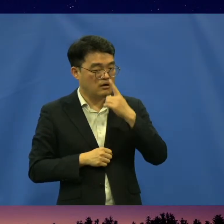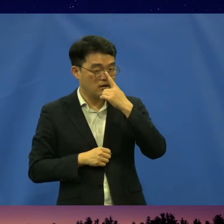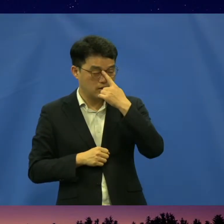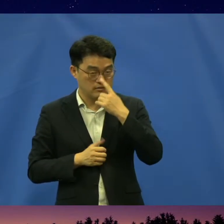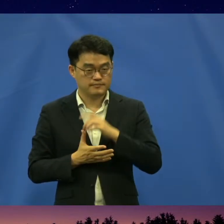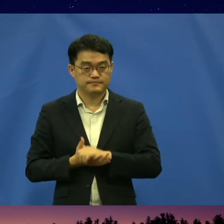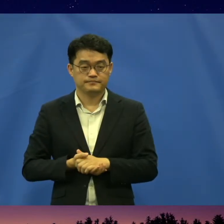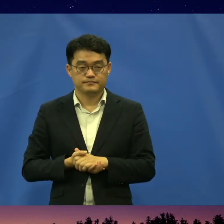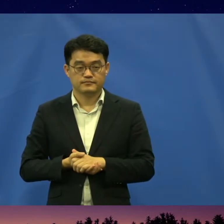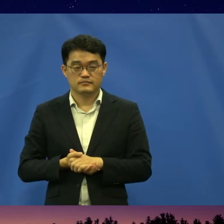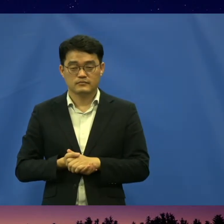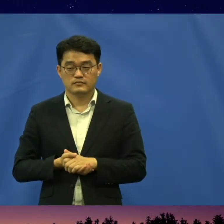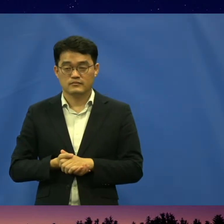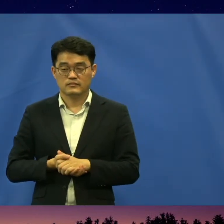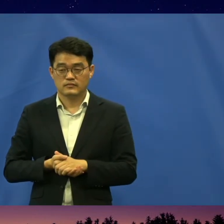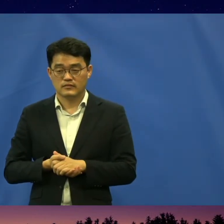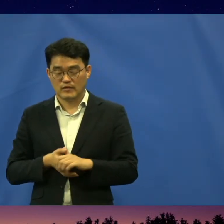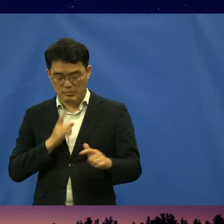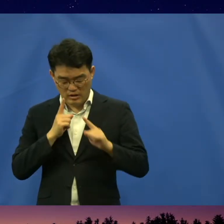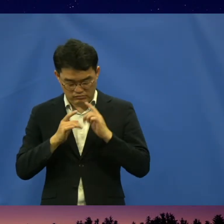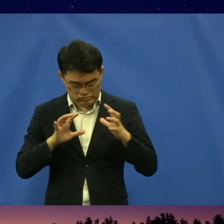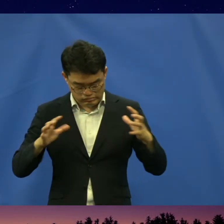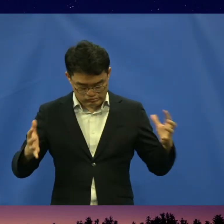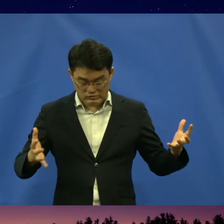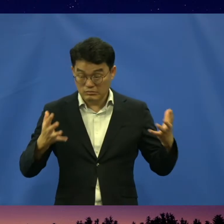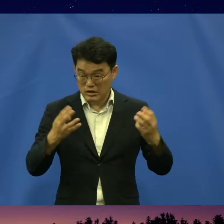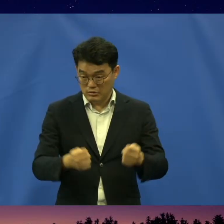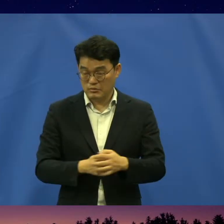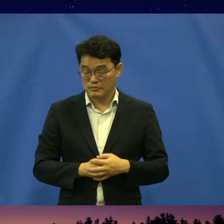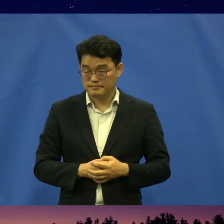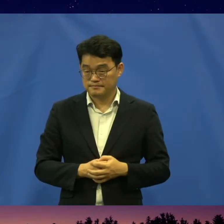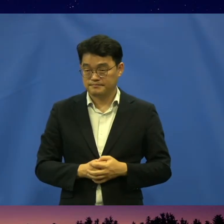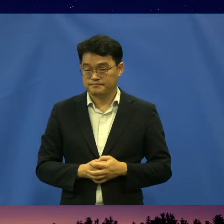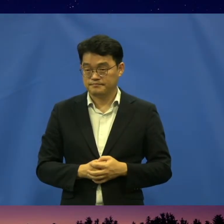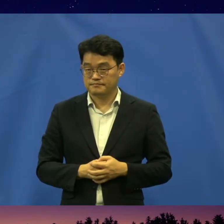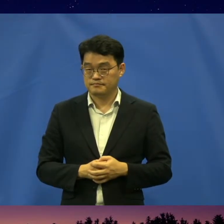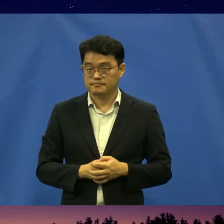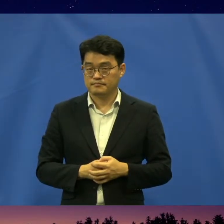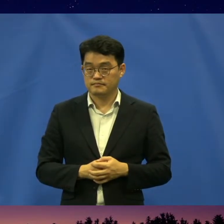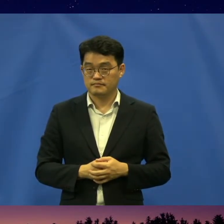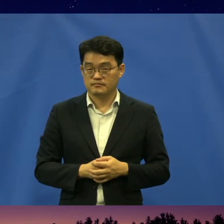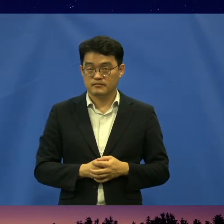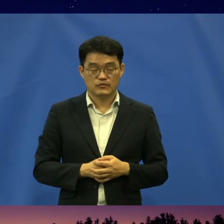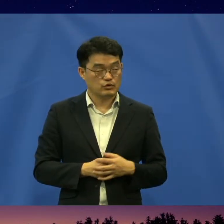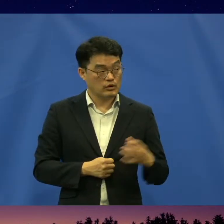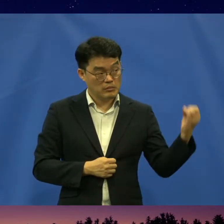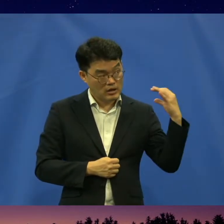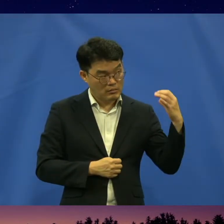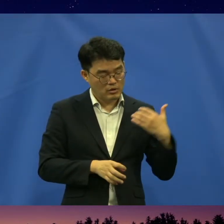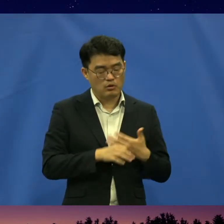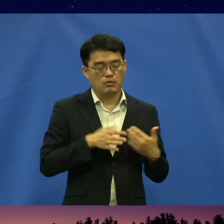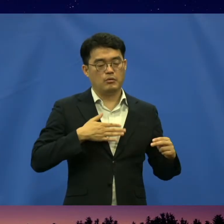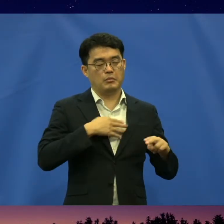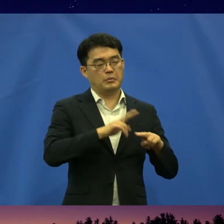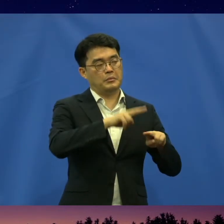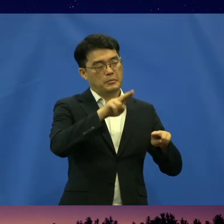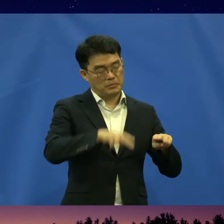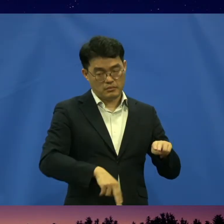동에서 번쩍, 서에서 번쩍. 누가 무슨 소리를 또 하면 그만둔대요.